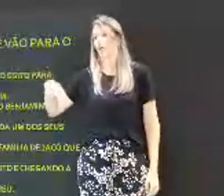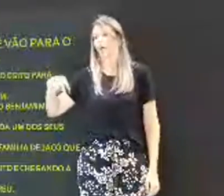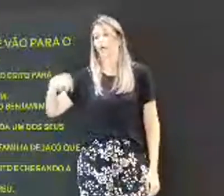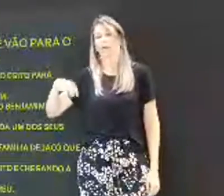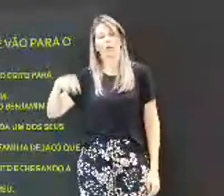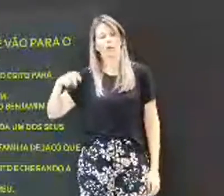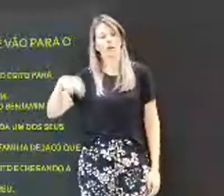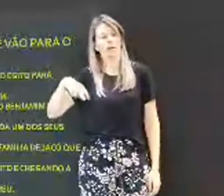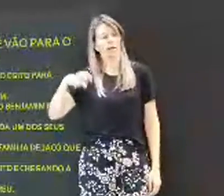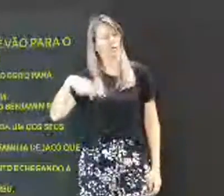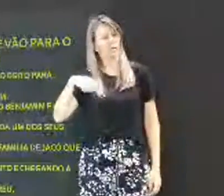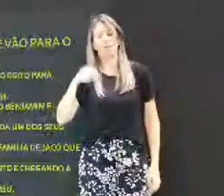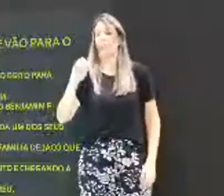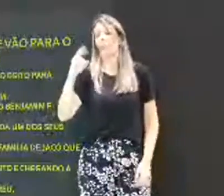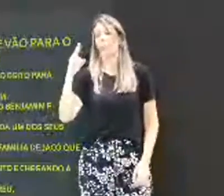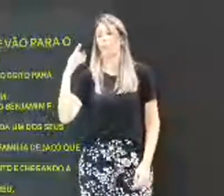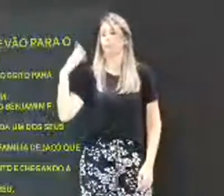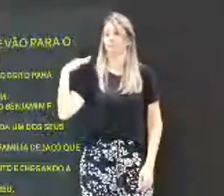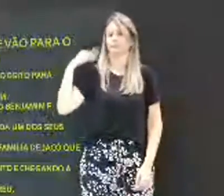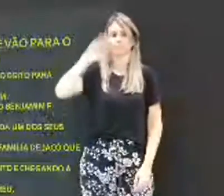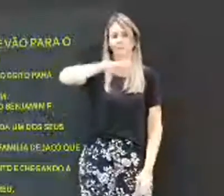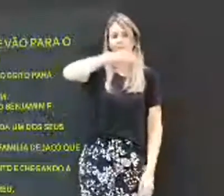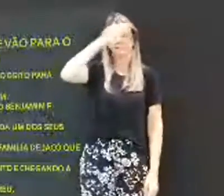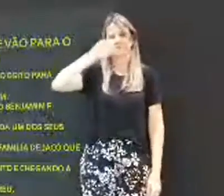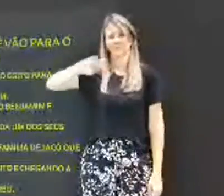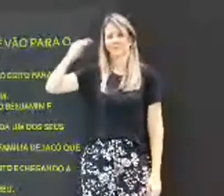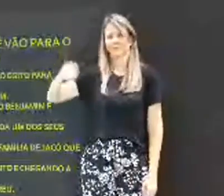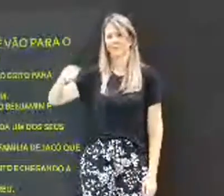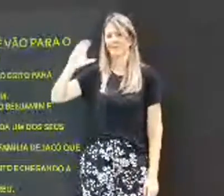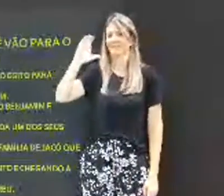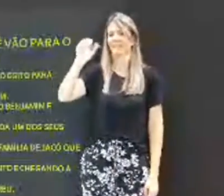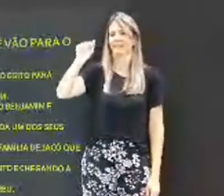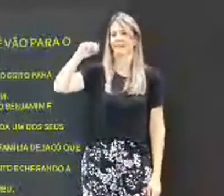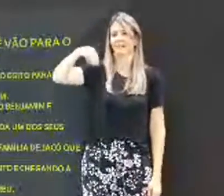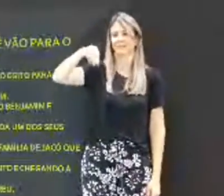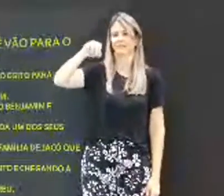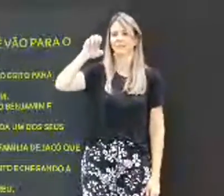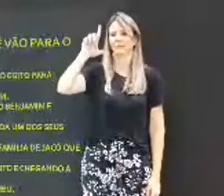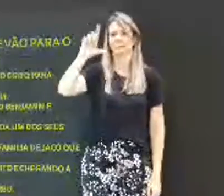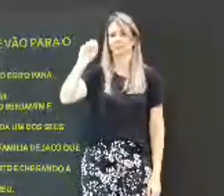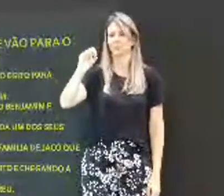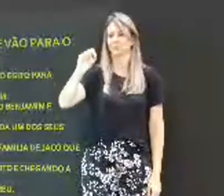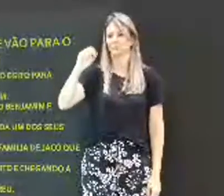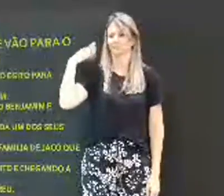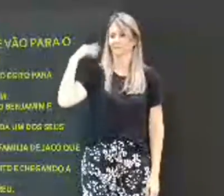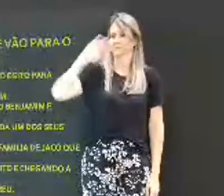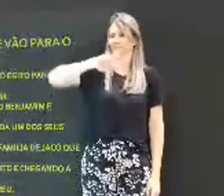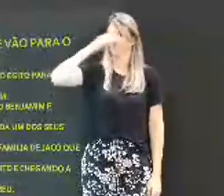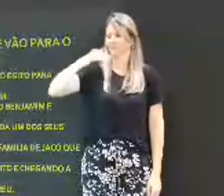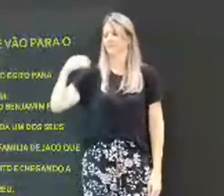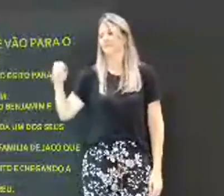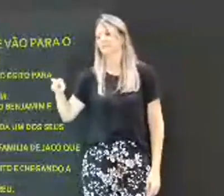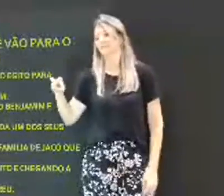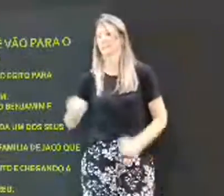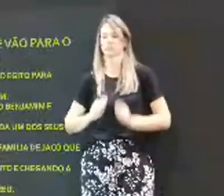toda a família foi nessa distância, né? Alguns foram de camelo, né? Porque a distância era muito longa, eles foram